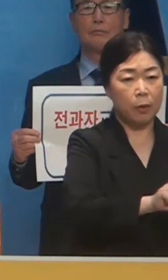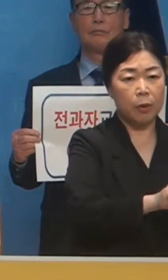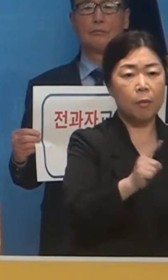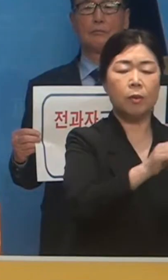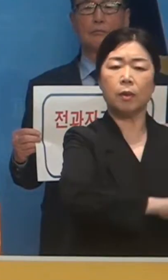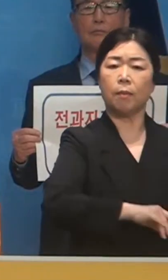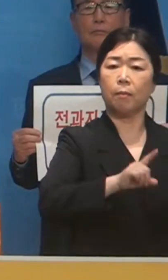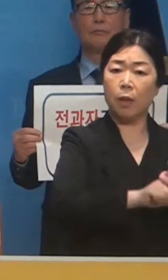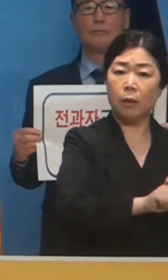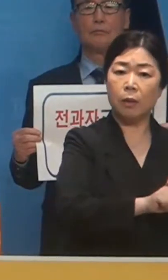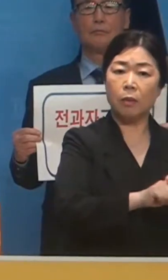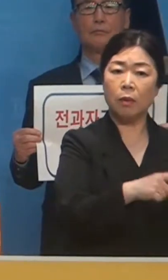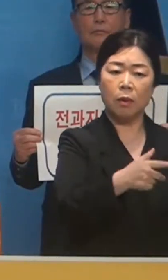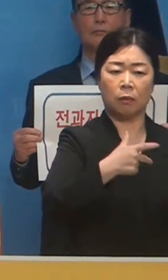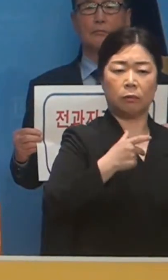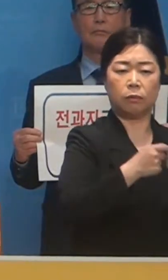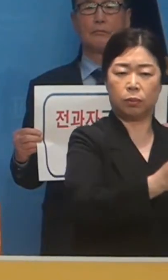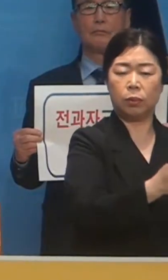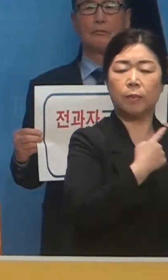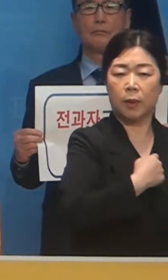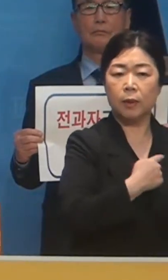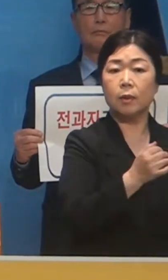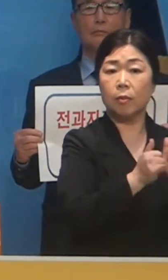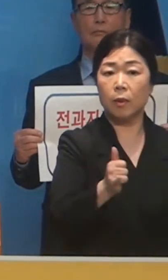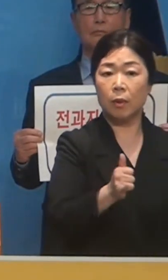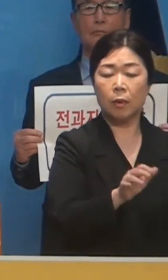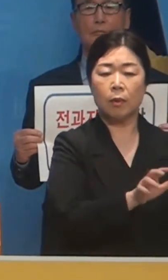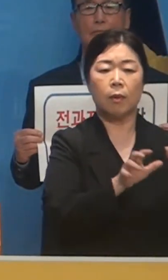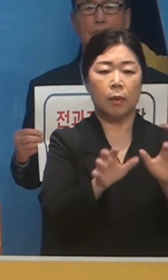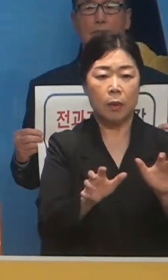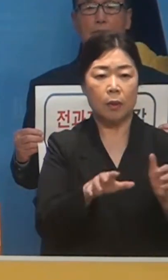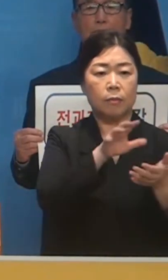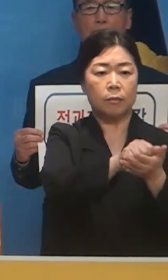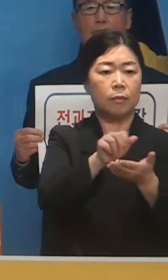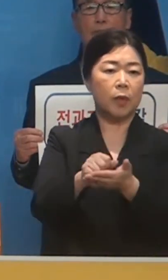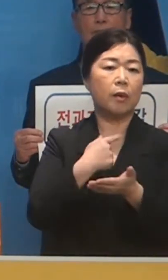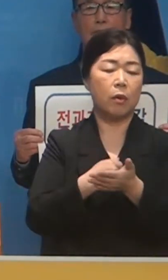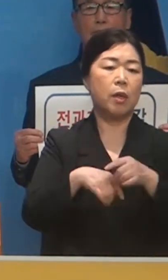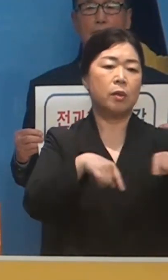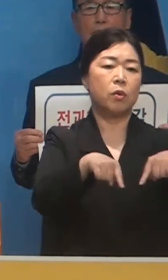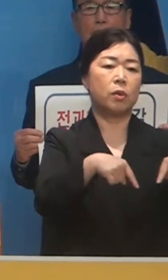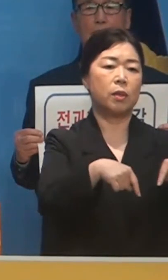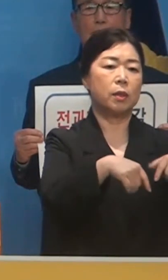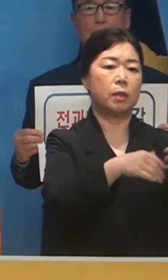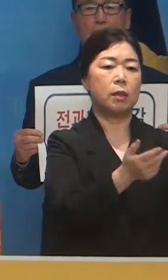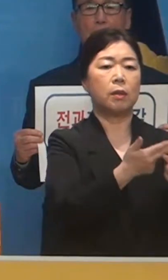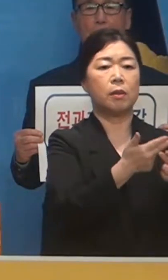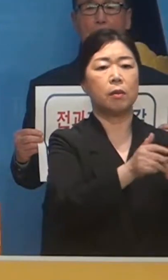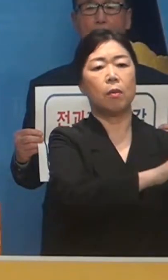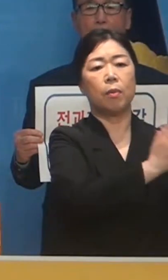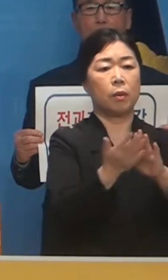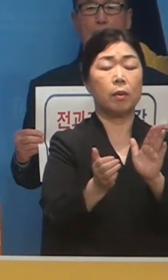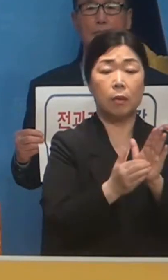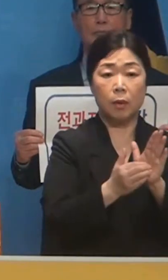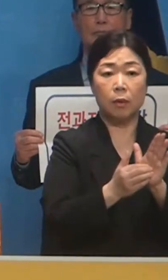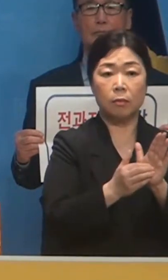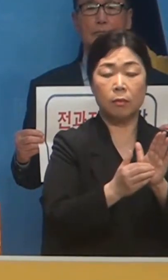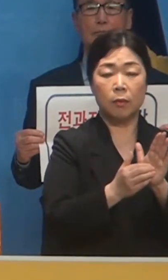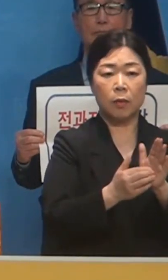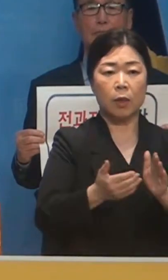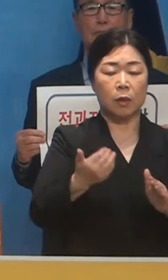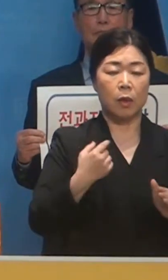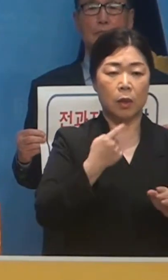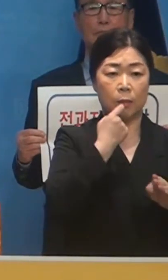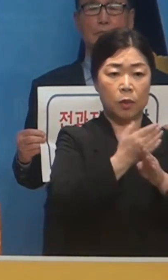즉 좌파, 주사파 사상을 가진 자들에 의해 수뇌부가 장악된 정치 집단으로 변질되었습니다. 전